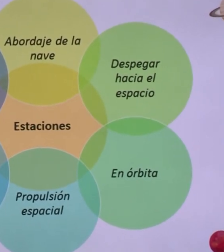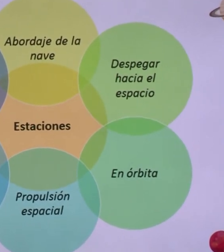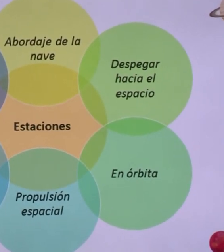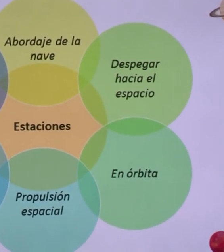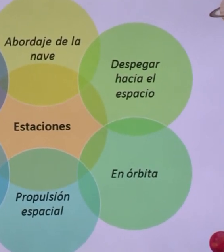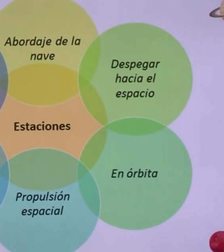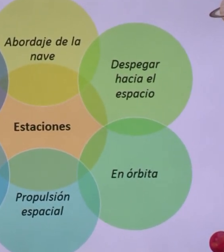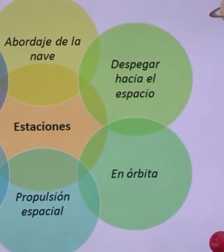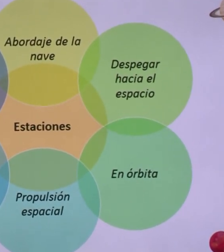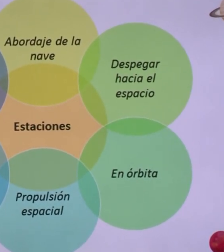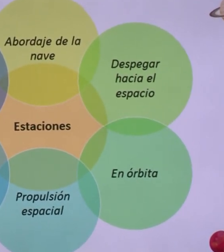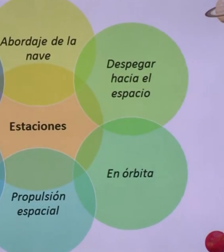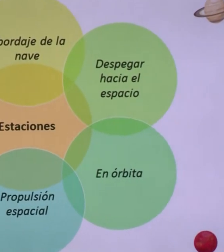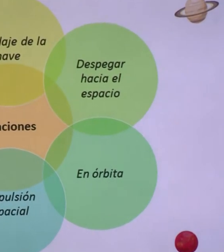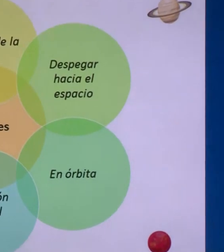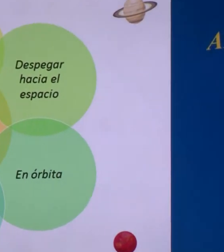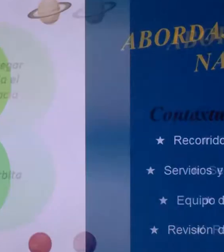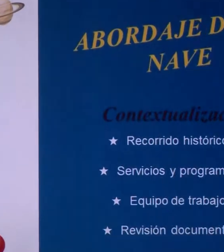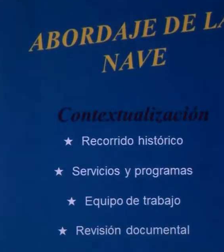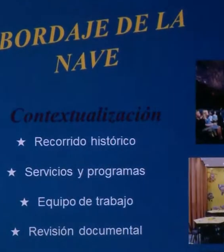Iniciamos con abordaje de la nave.